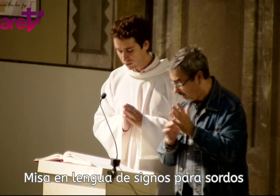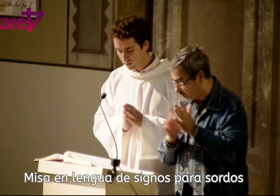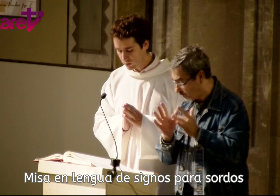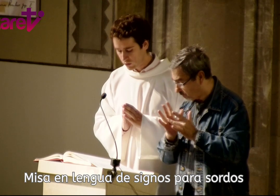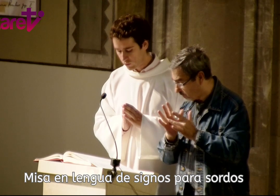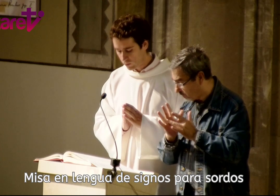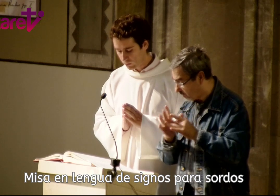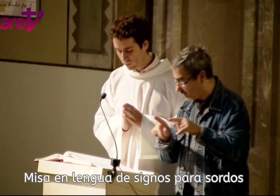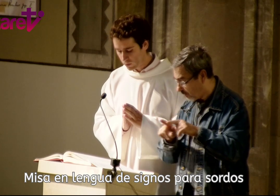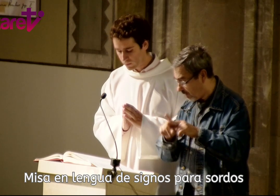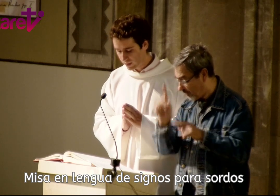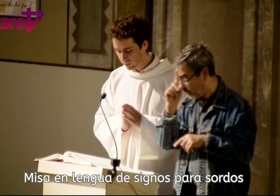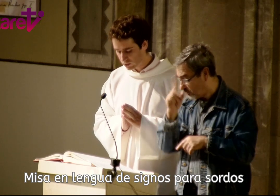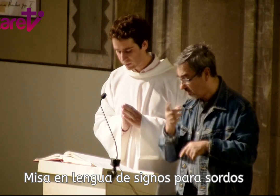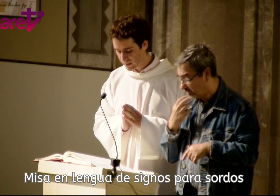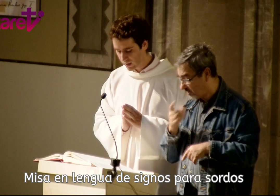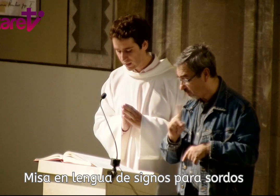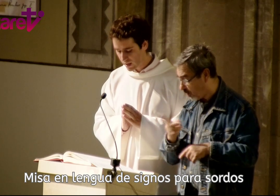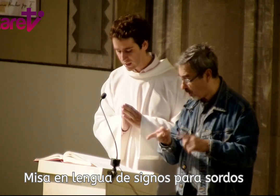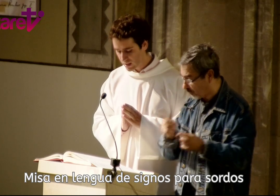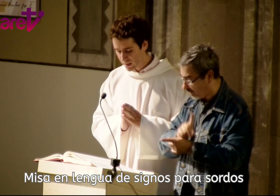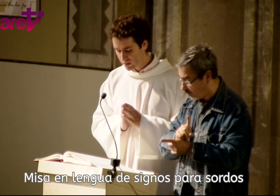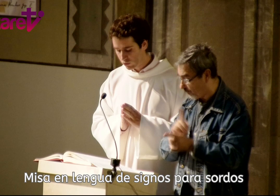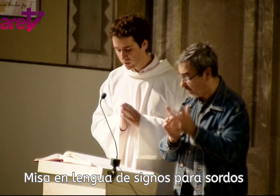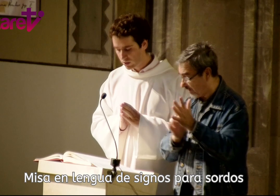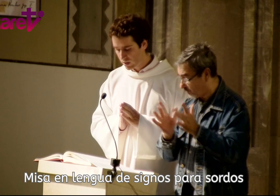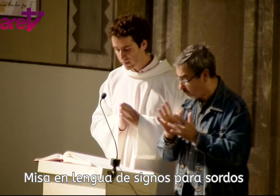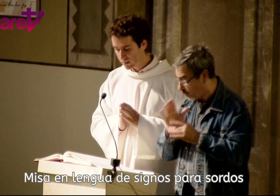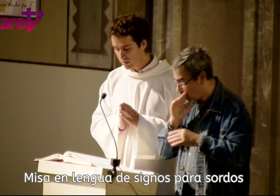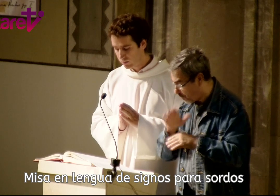reconocido como hombre por su presencia, se humilló a sí mismo,